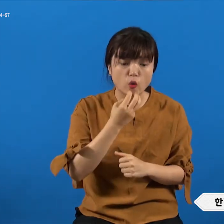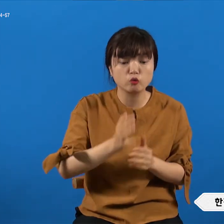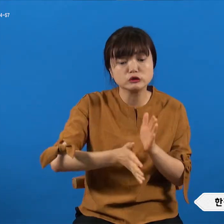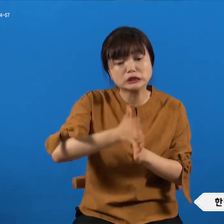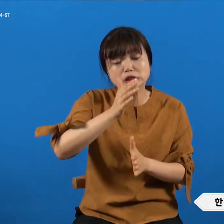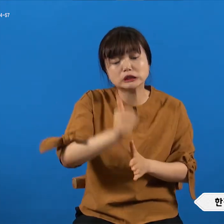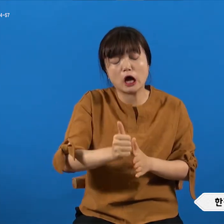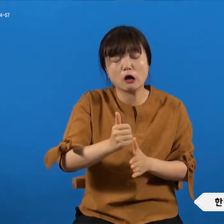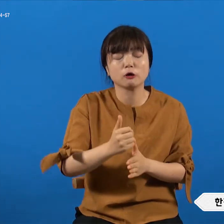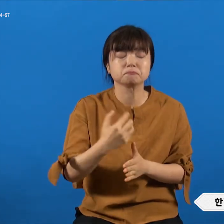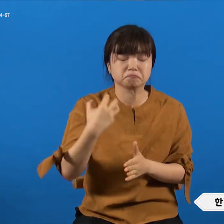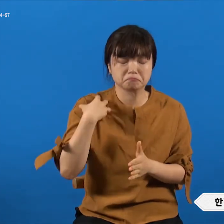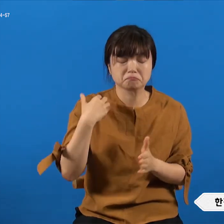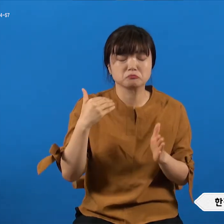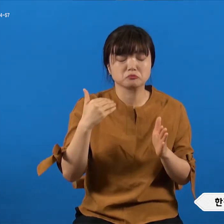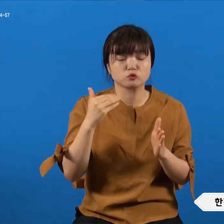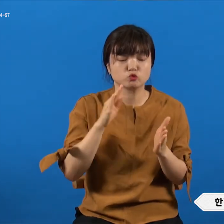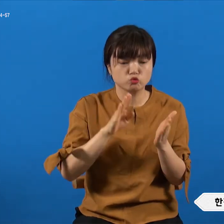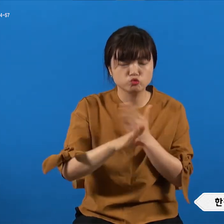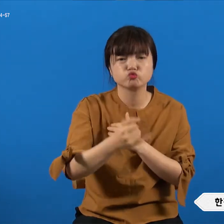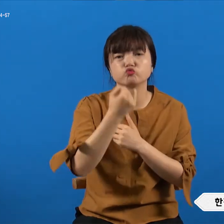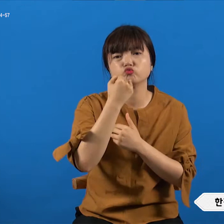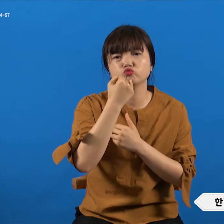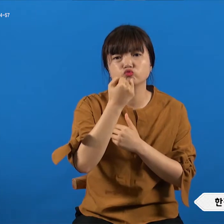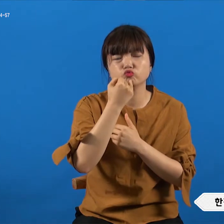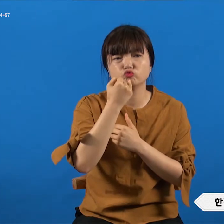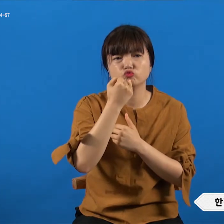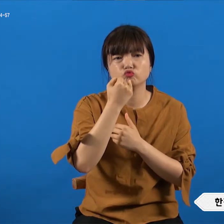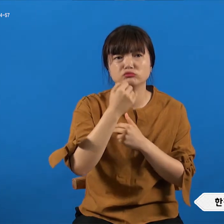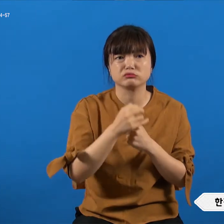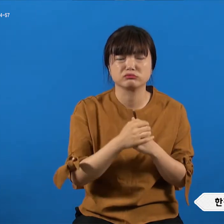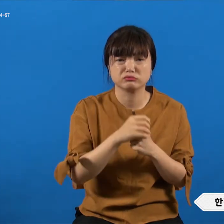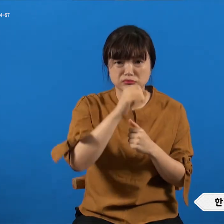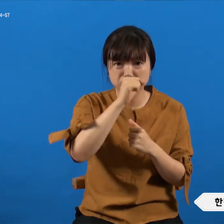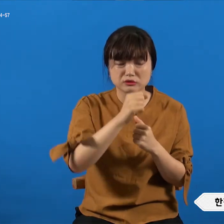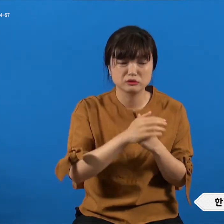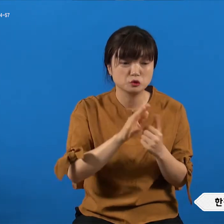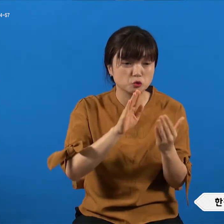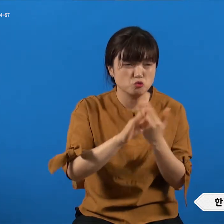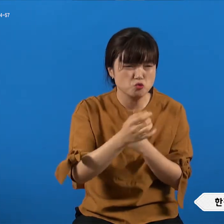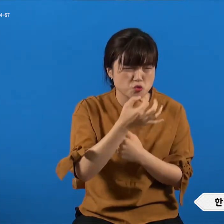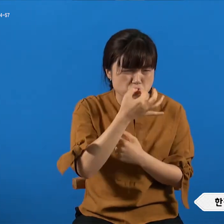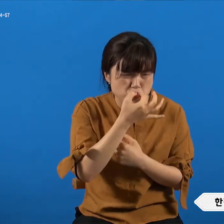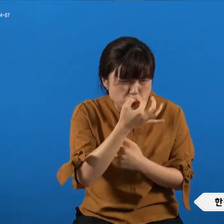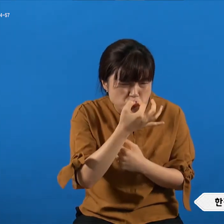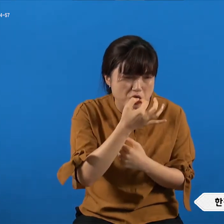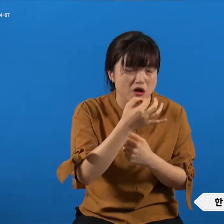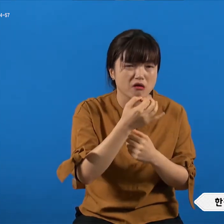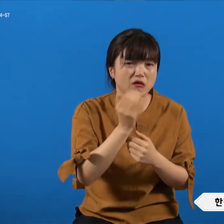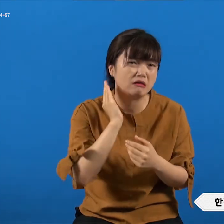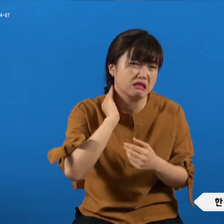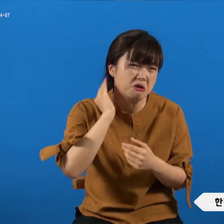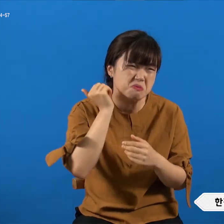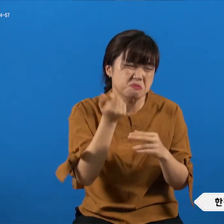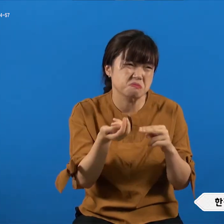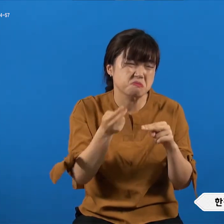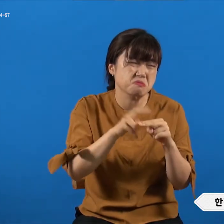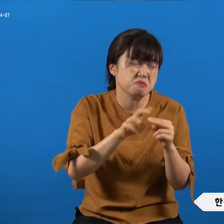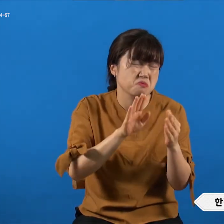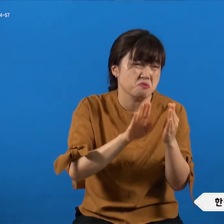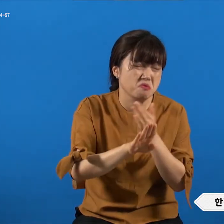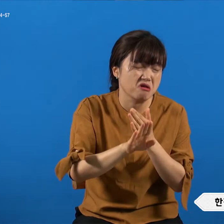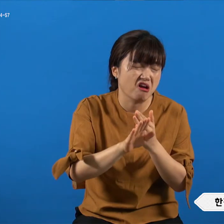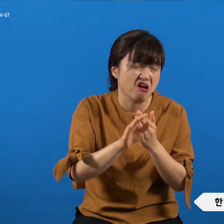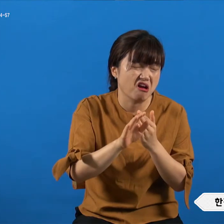서울시장으로 끝났으면 좋을 뻔했습니다. 아니면 샐러리맨 신하로 끝났으면 좋을 뻔했습니다. 성공